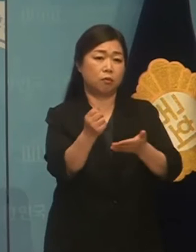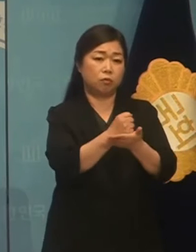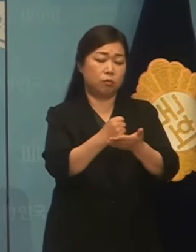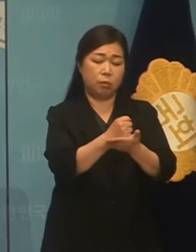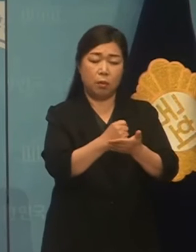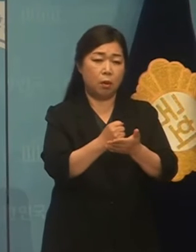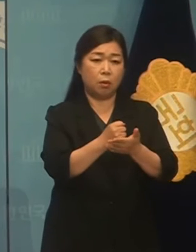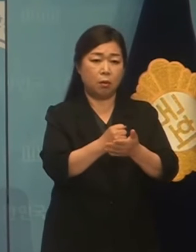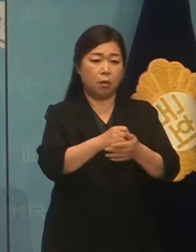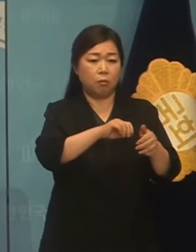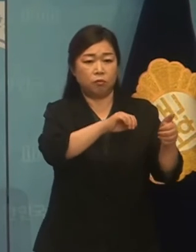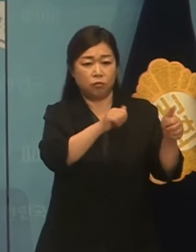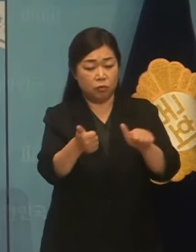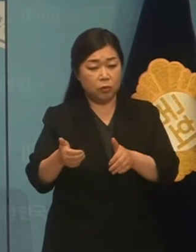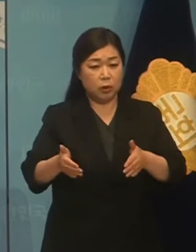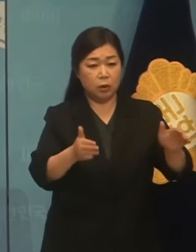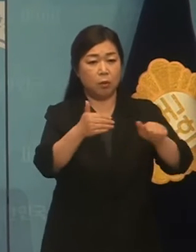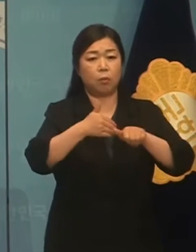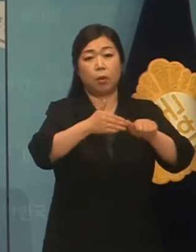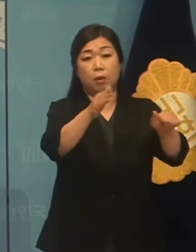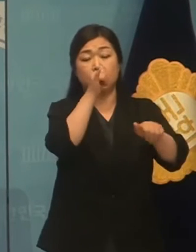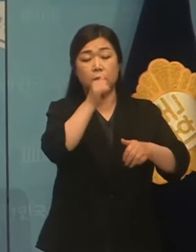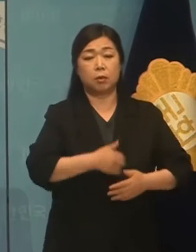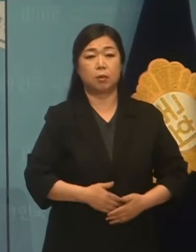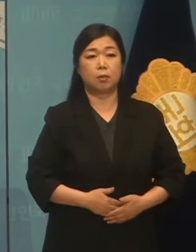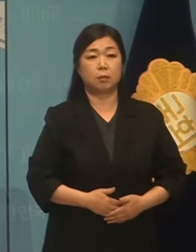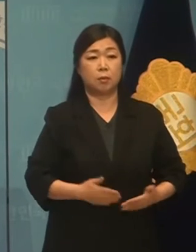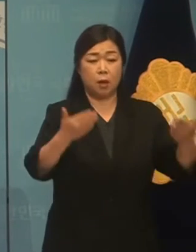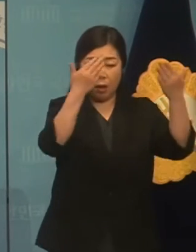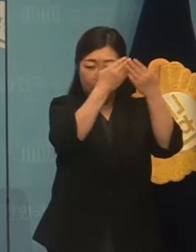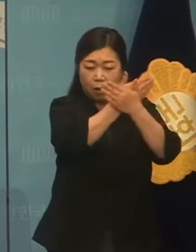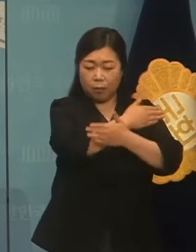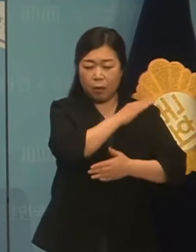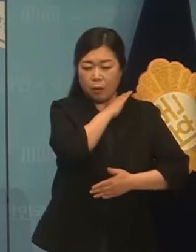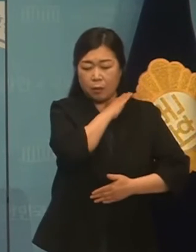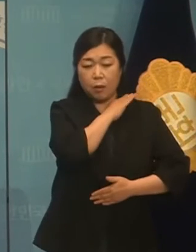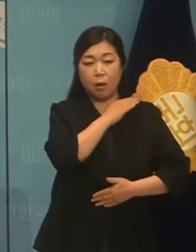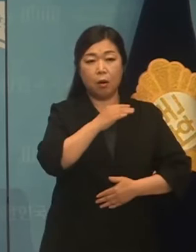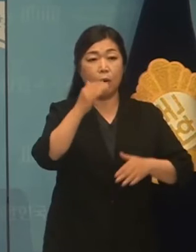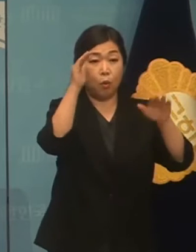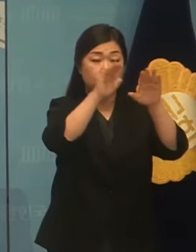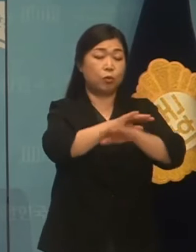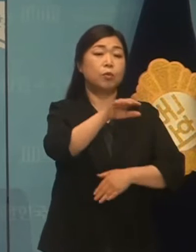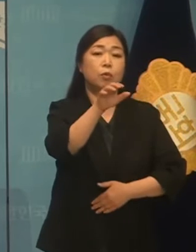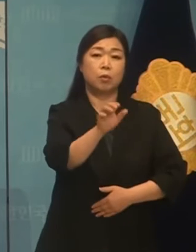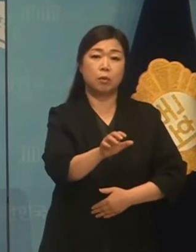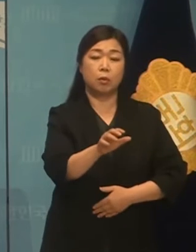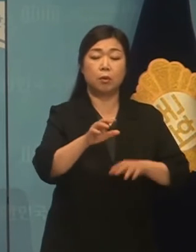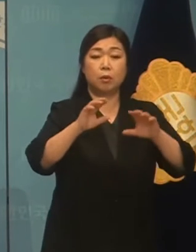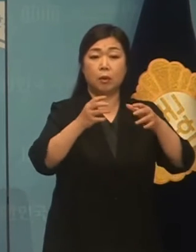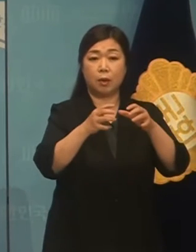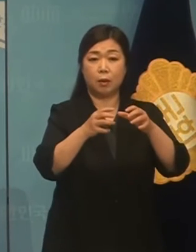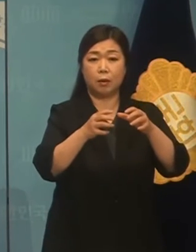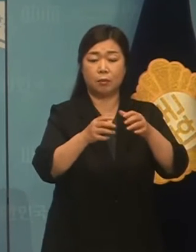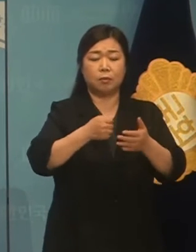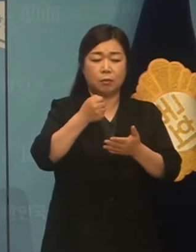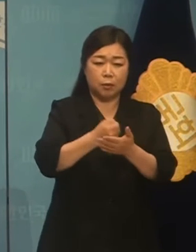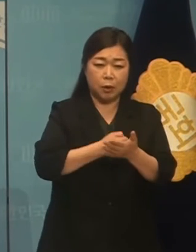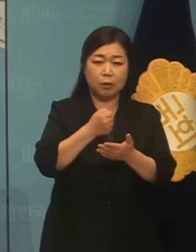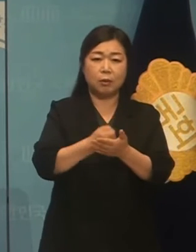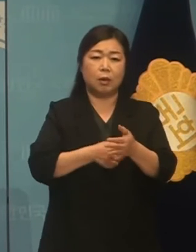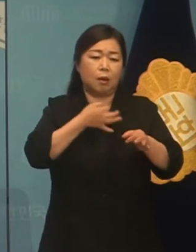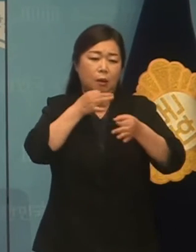사지로 끌고 가고 있습니다. 앞이 안 보이는 칠흑 같은 어둠 속에서 온 나라의